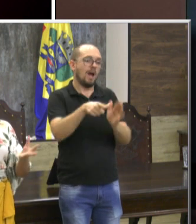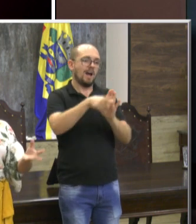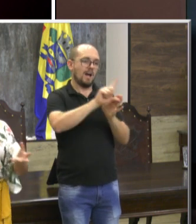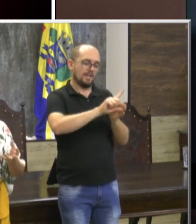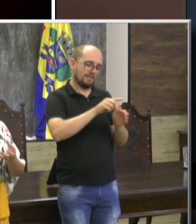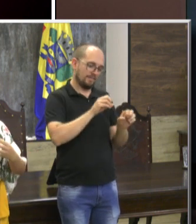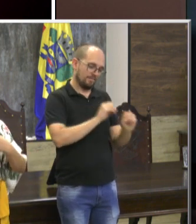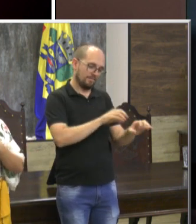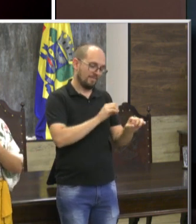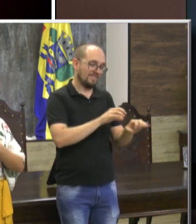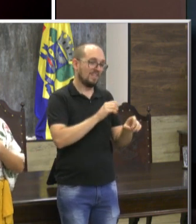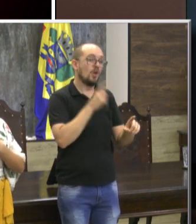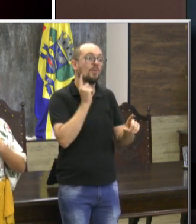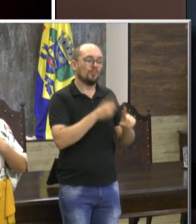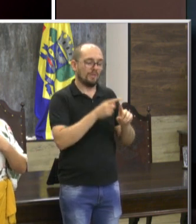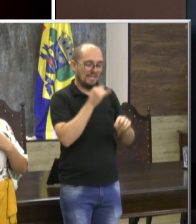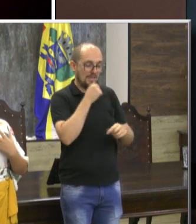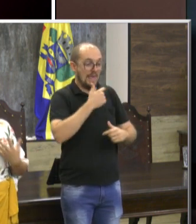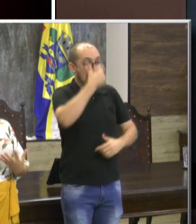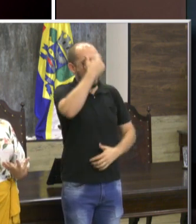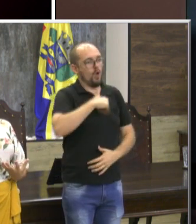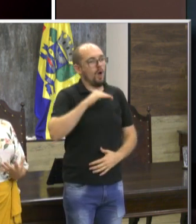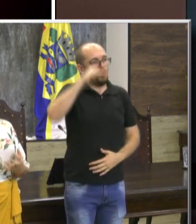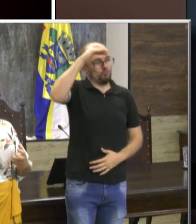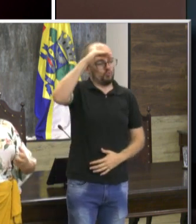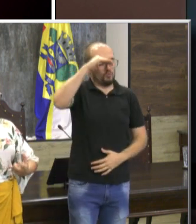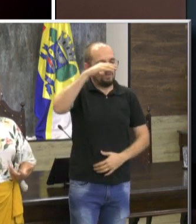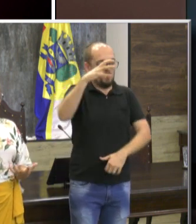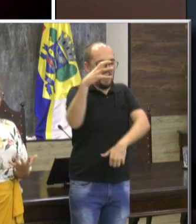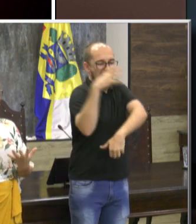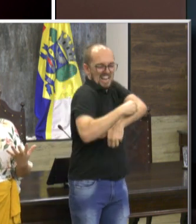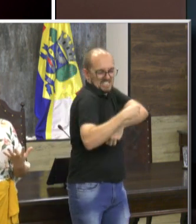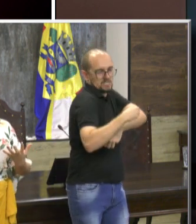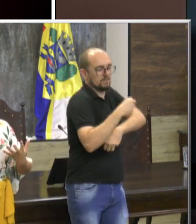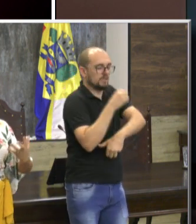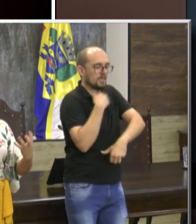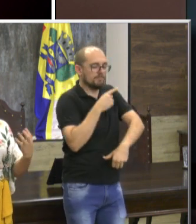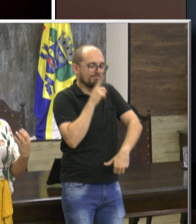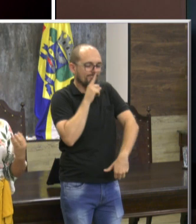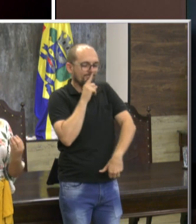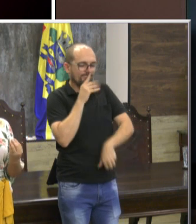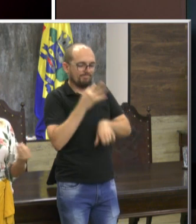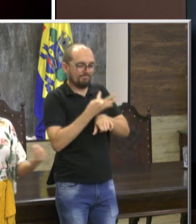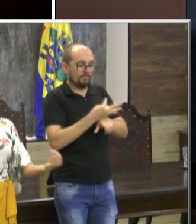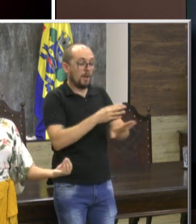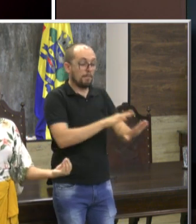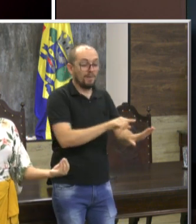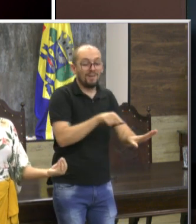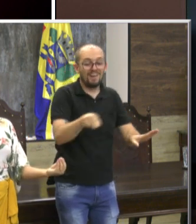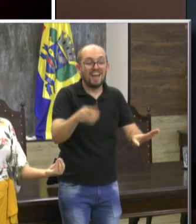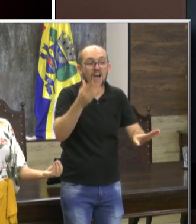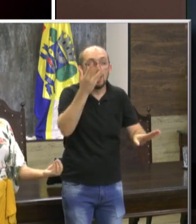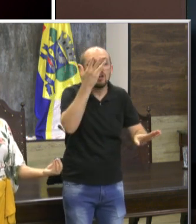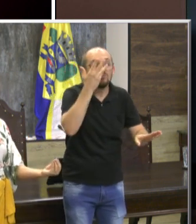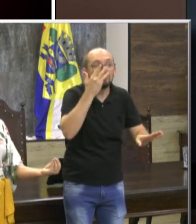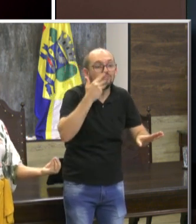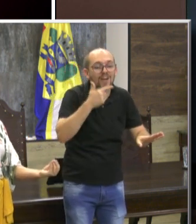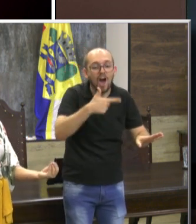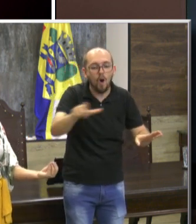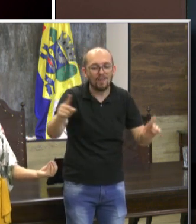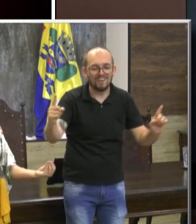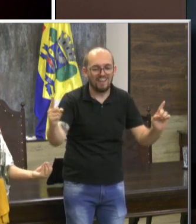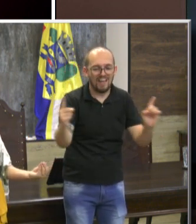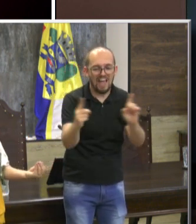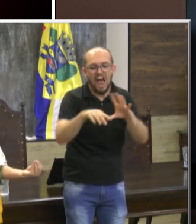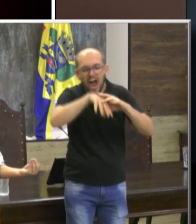porque a agressão com o adulto é uma coisa, o adulto tolera, o adulto... né? Mas uma agressão com a outra criança, chegar em casa roxa,